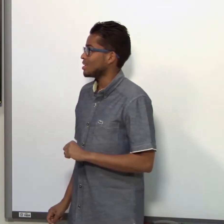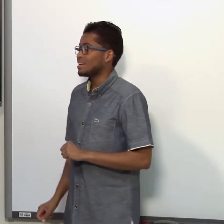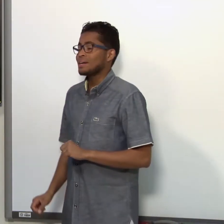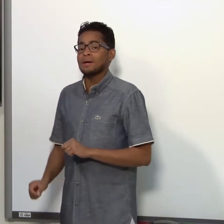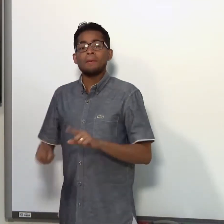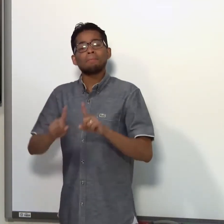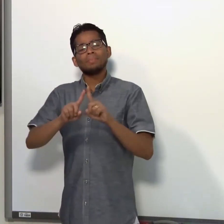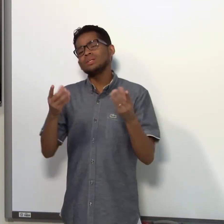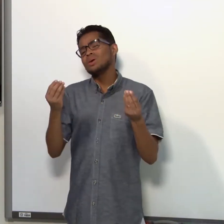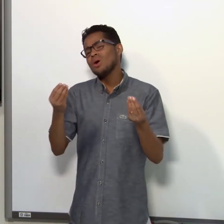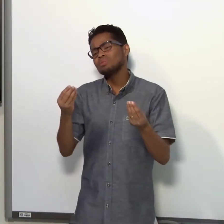Essa é a proposta.